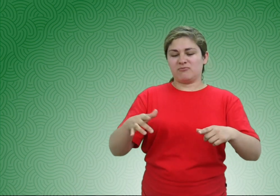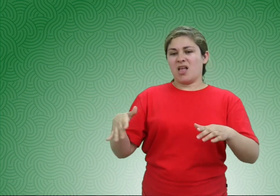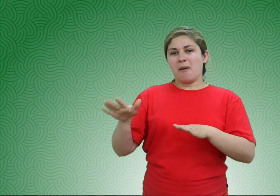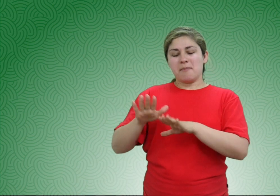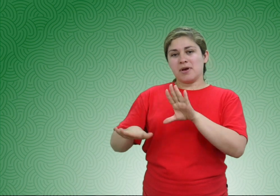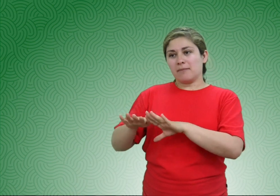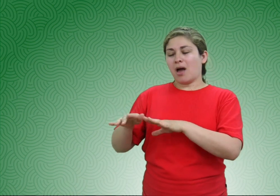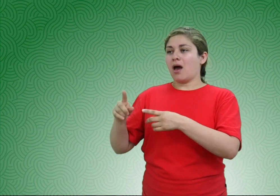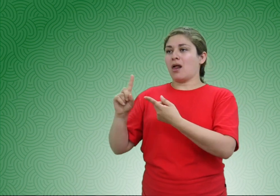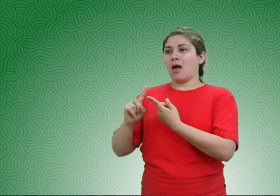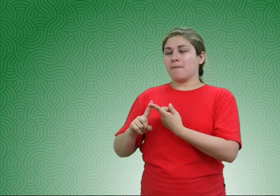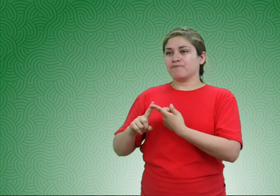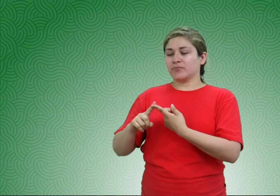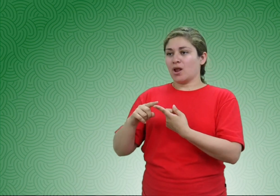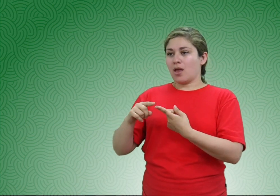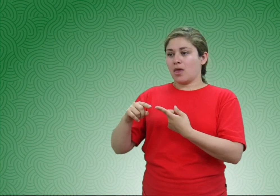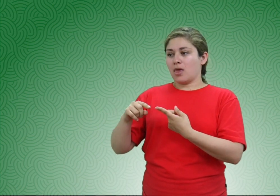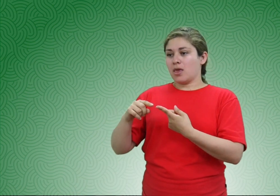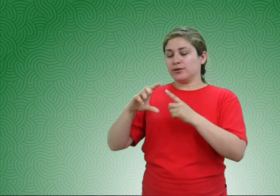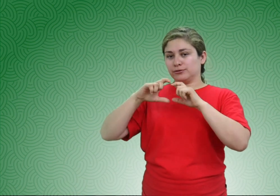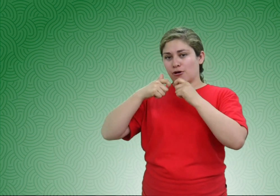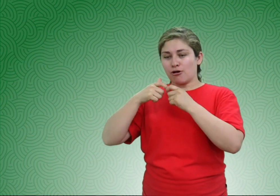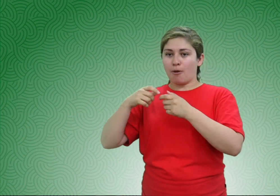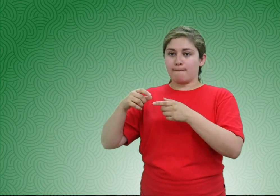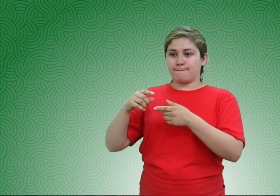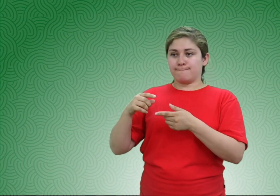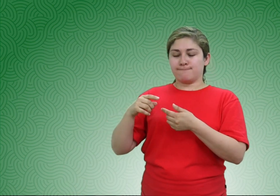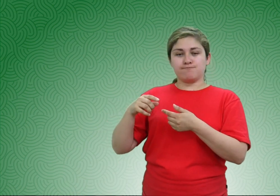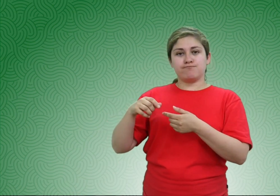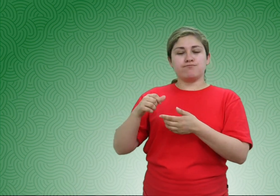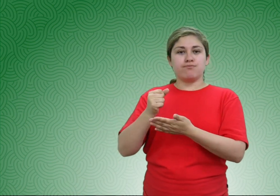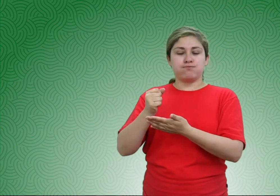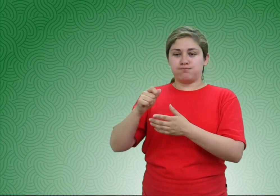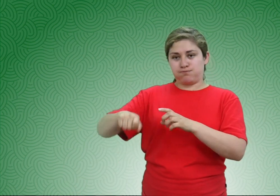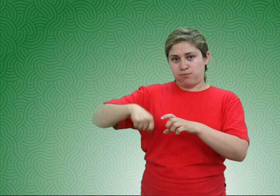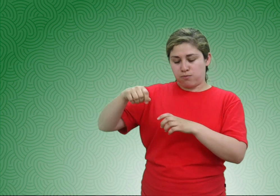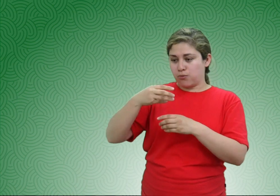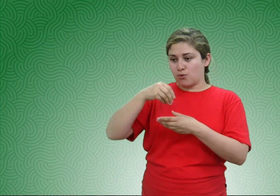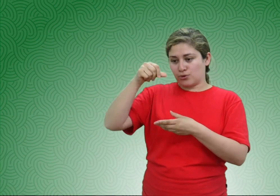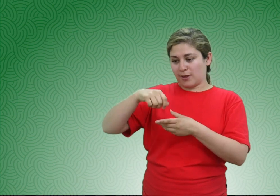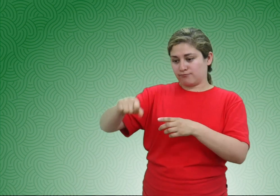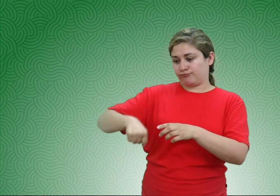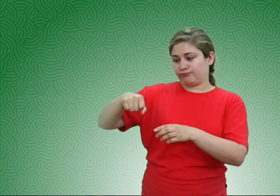es preparando un relleno con el choclo procesado,